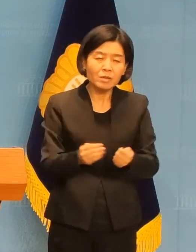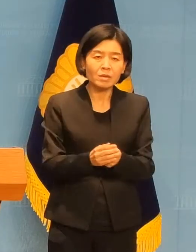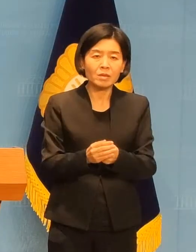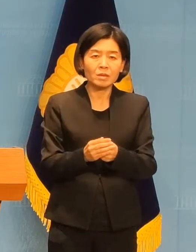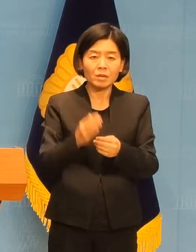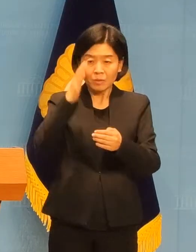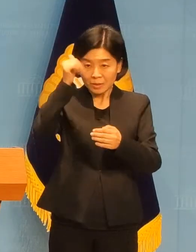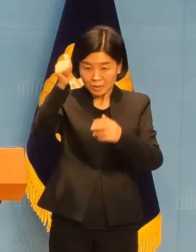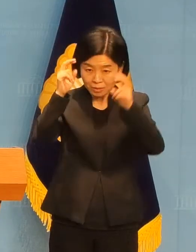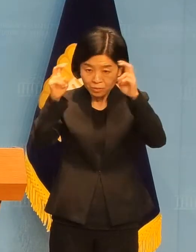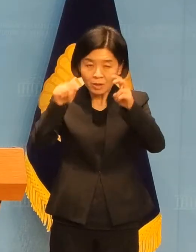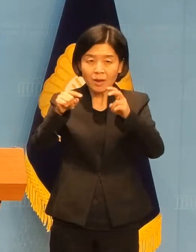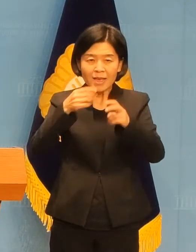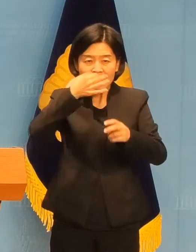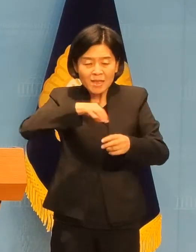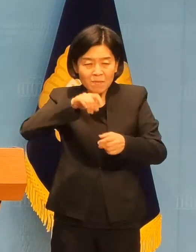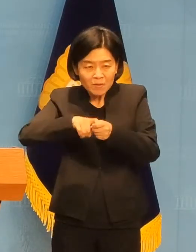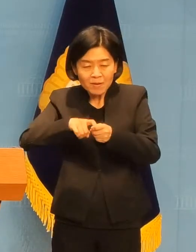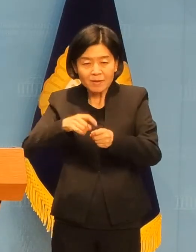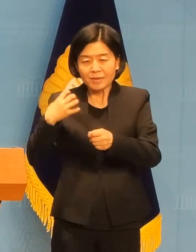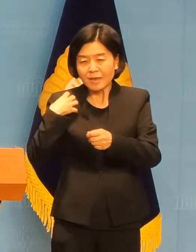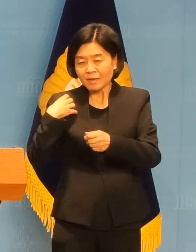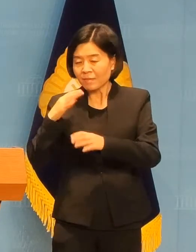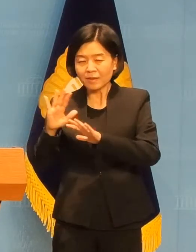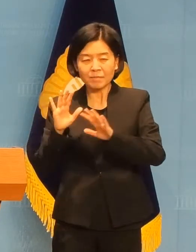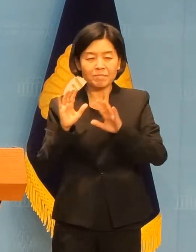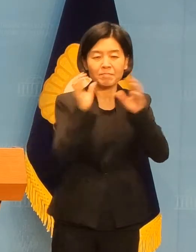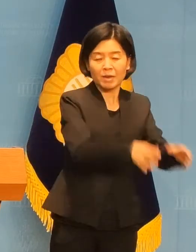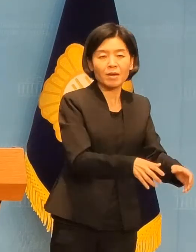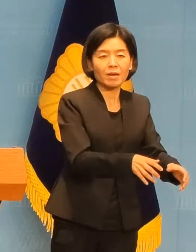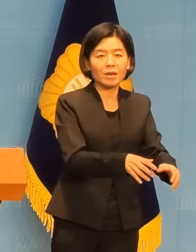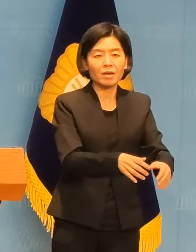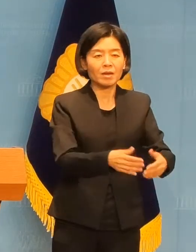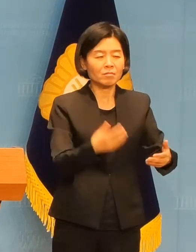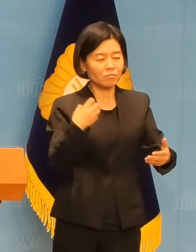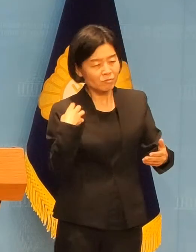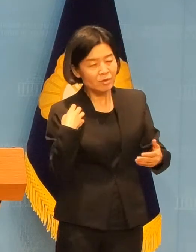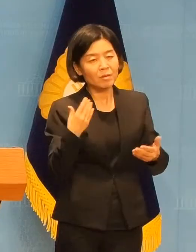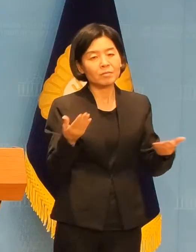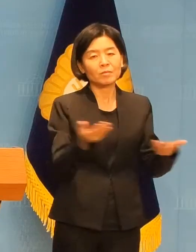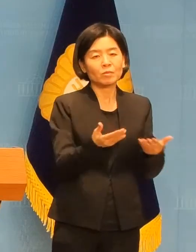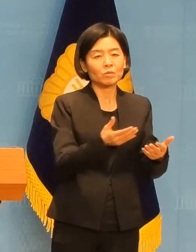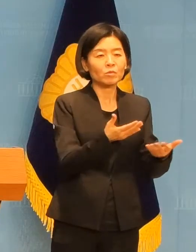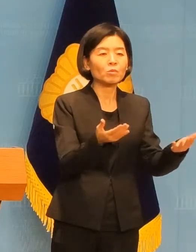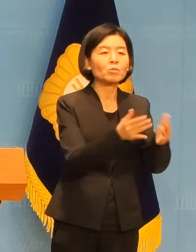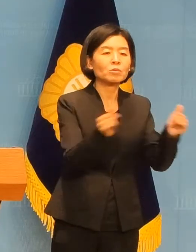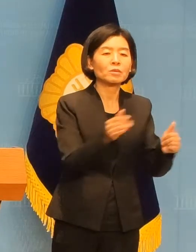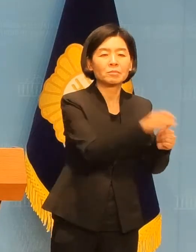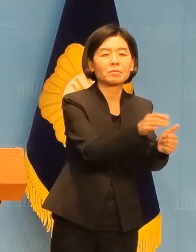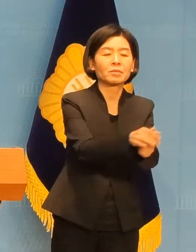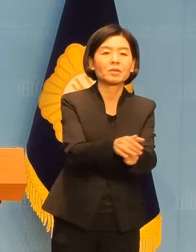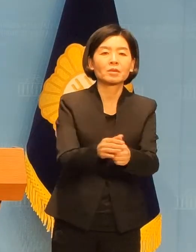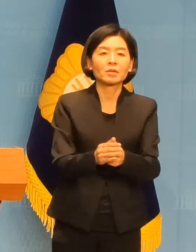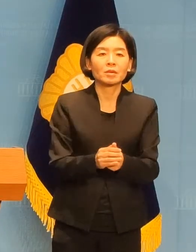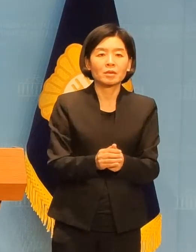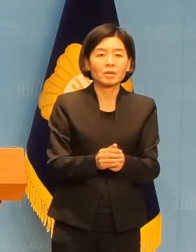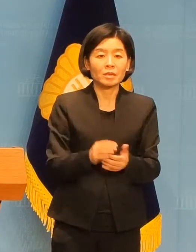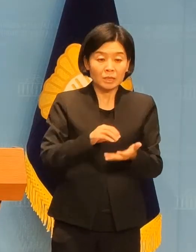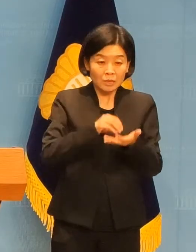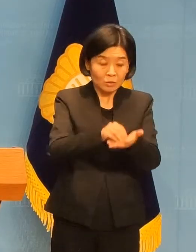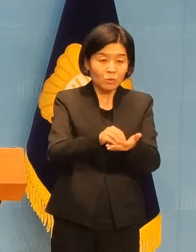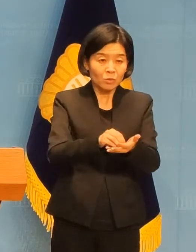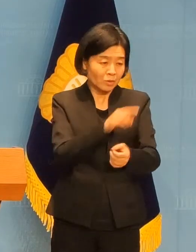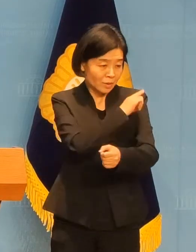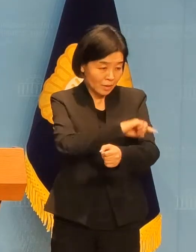책임을 회피하고 그 부담은 고스란히 하청과 노동자에게 떠넘겨집니다. 무등록,